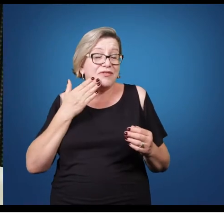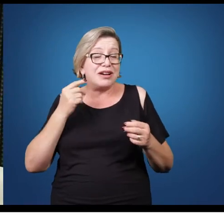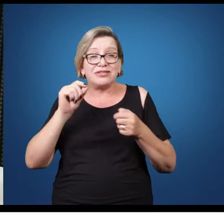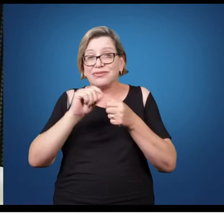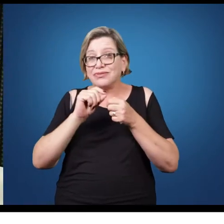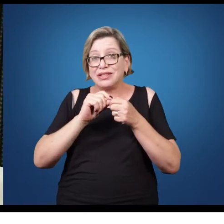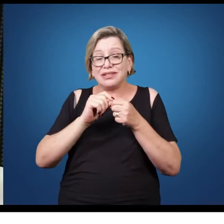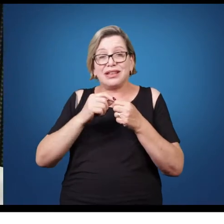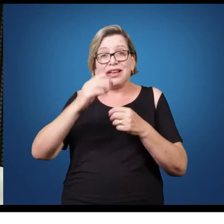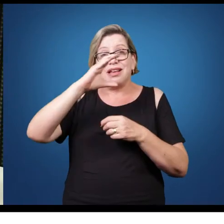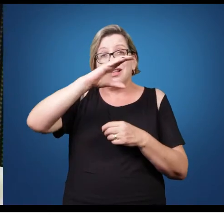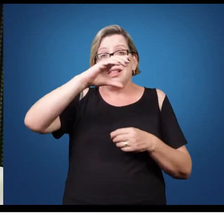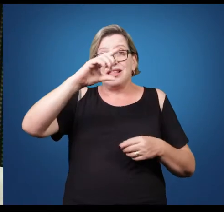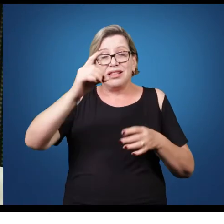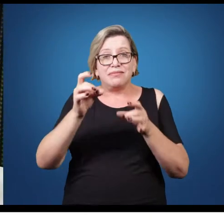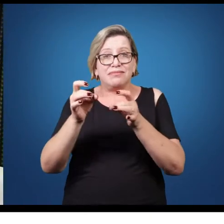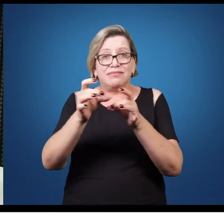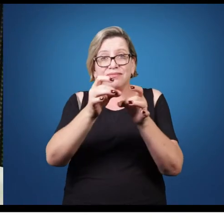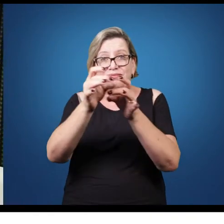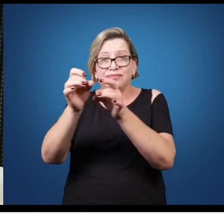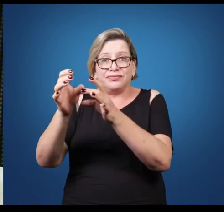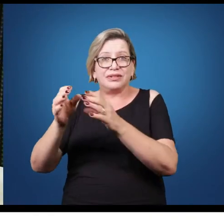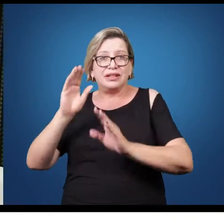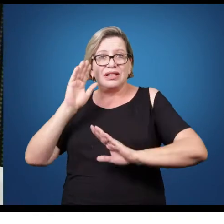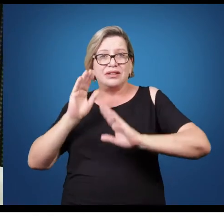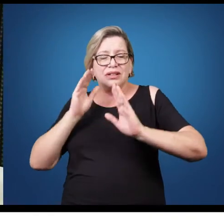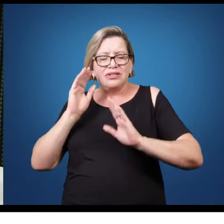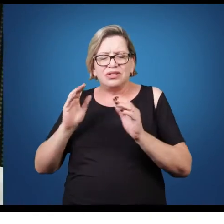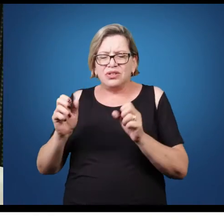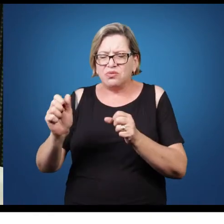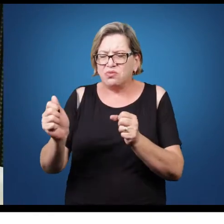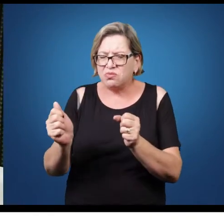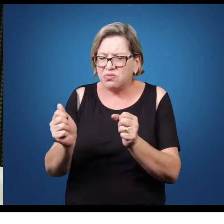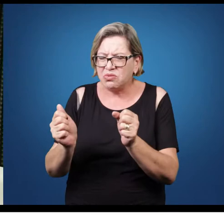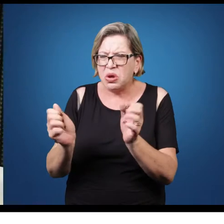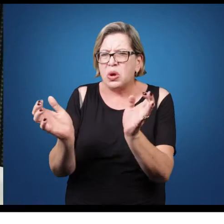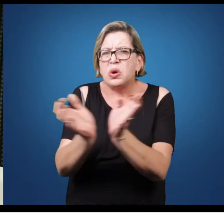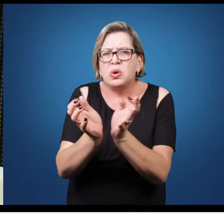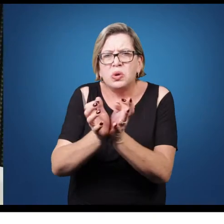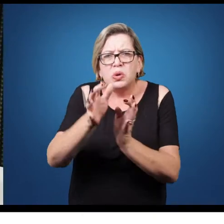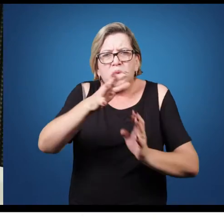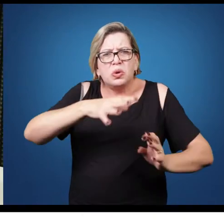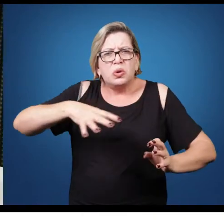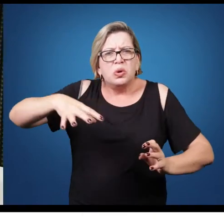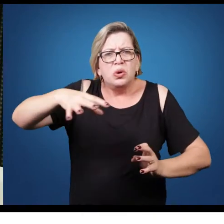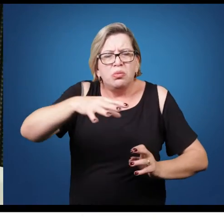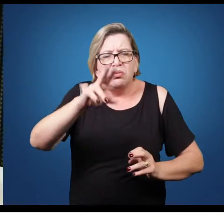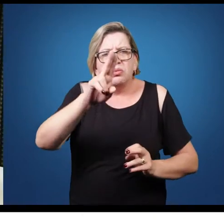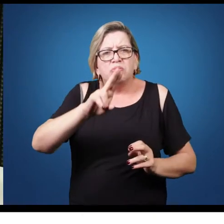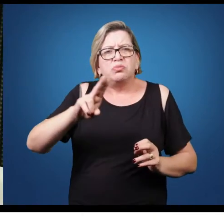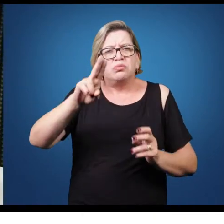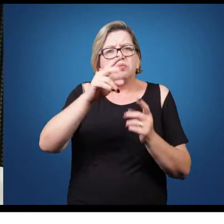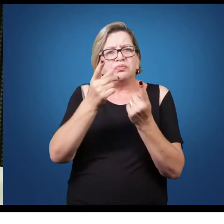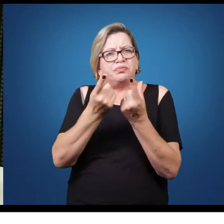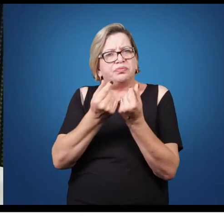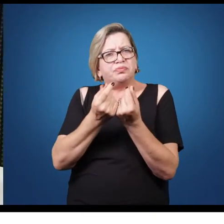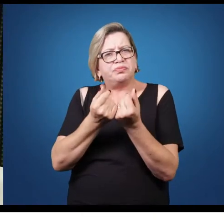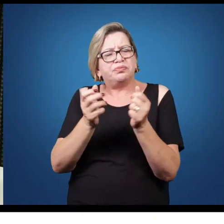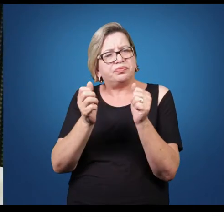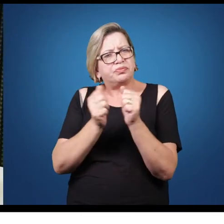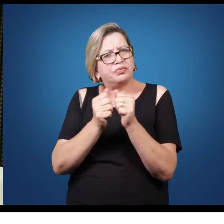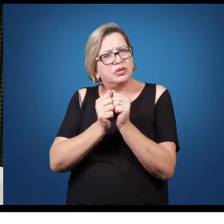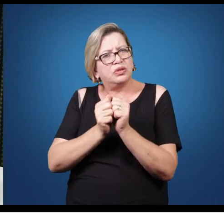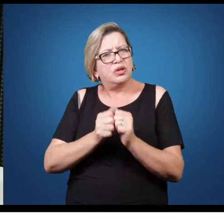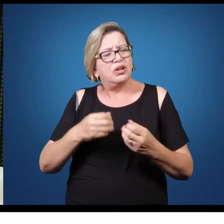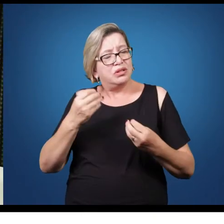recurso você tem você consegue juntar você consegue juntar um grupo fazer um financiamento coletivo decerto várias coisas se lança na internet repente você